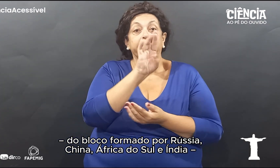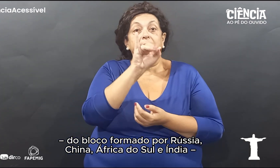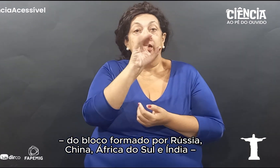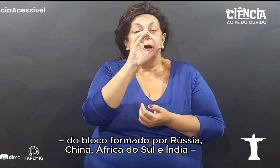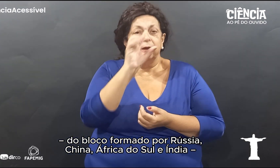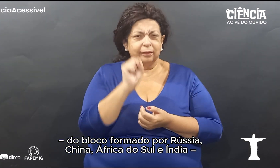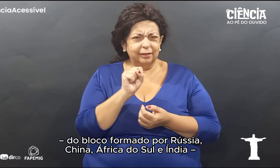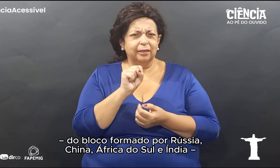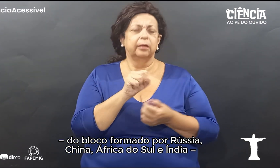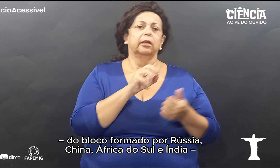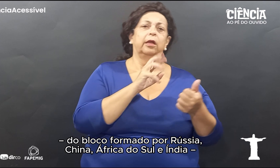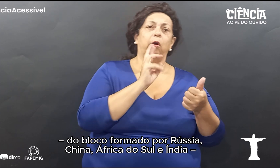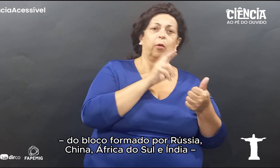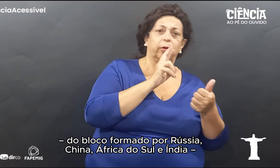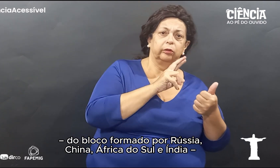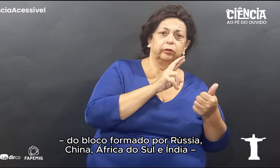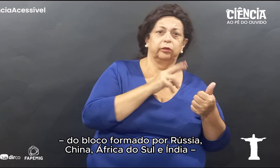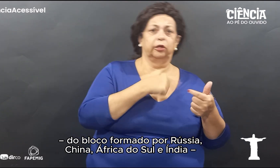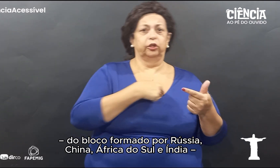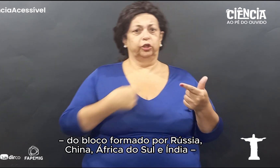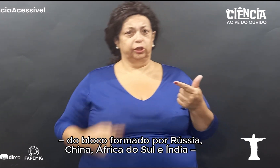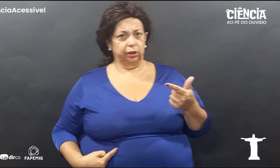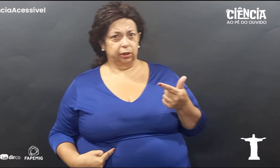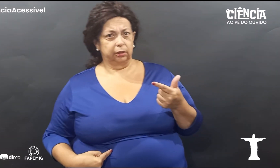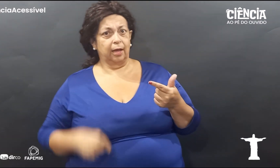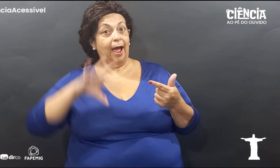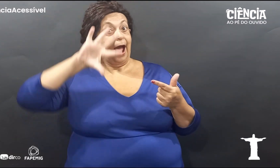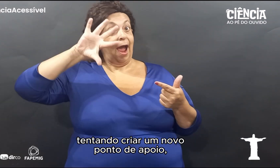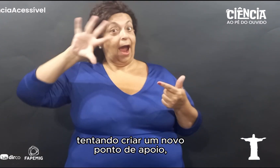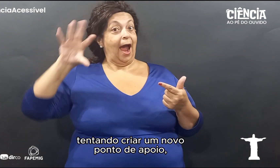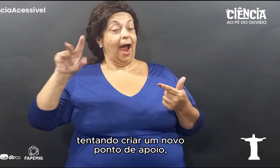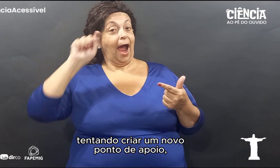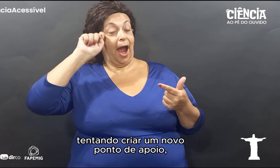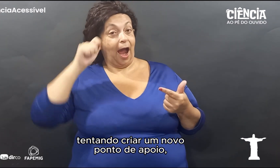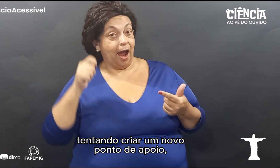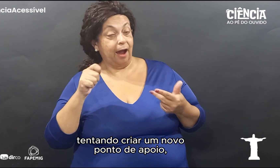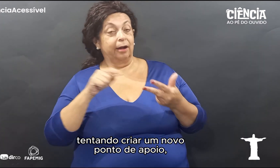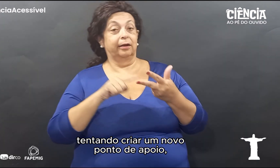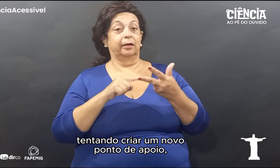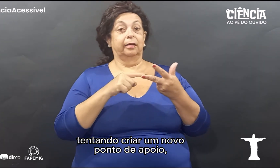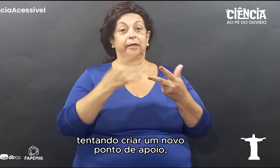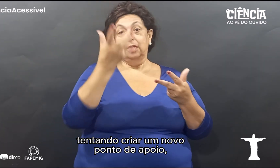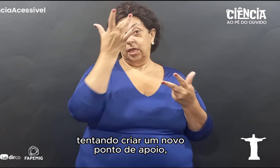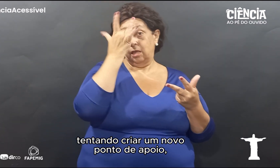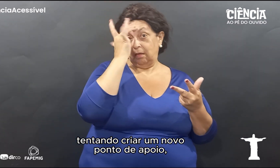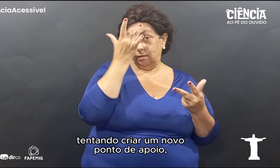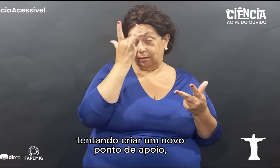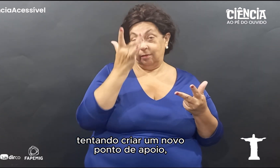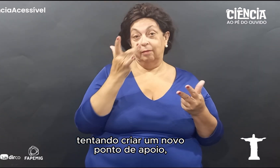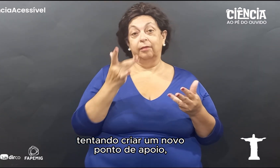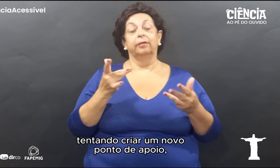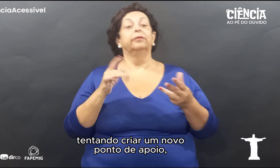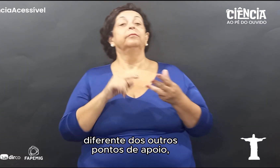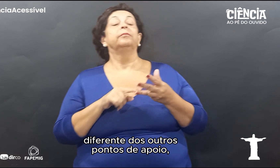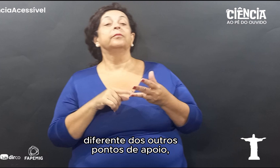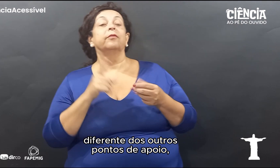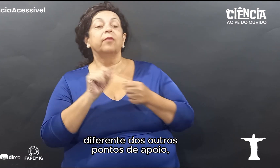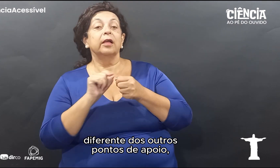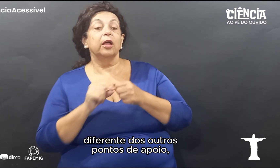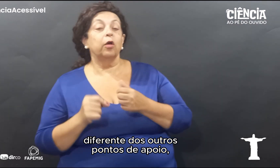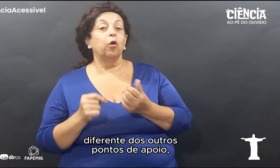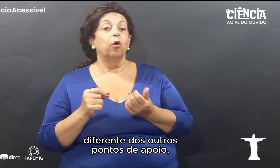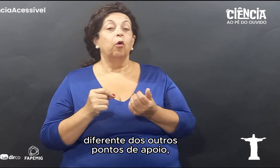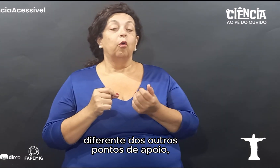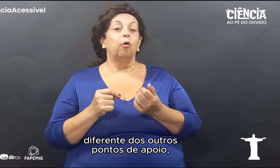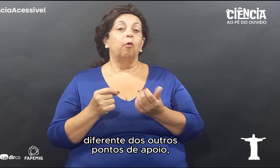por Rússia, China, África do Sul e Índia, tentando criar um novo ponto de apoio